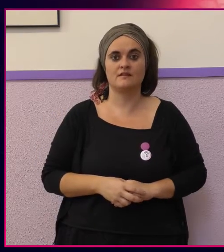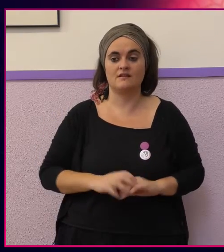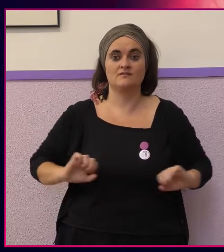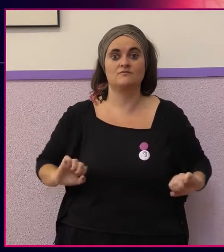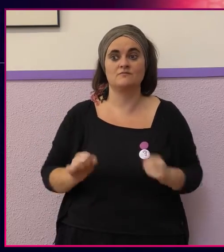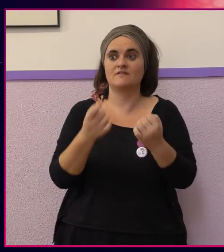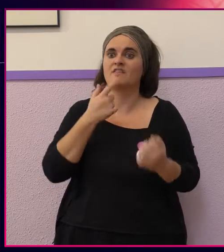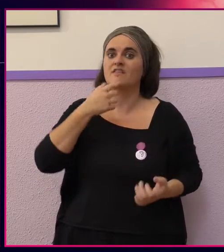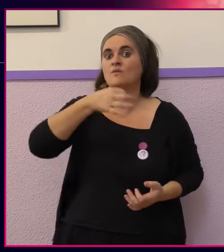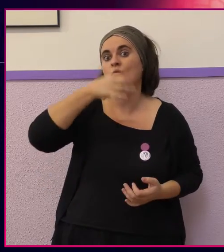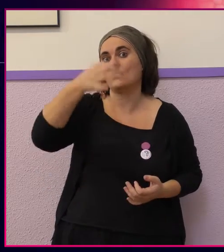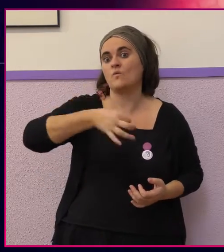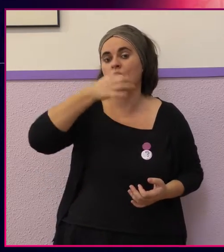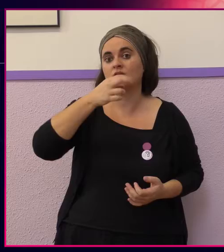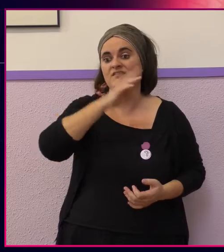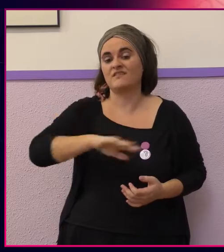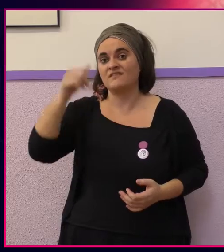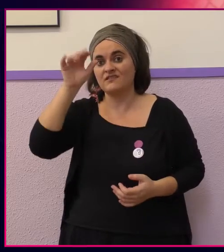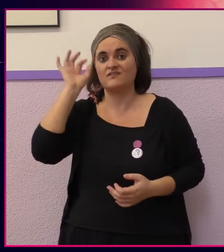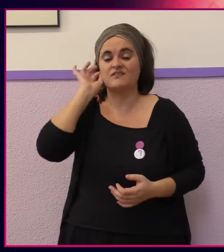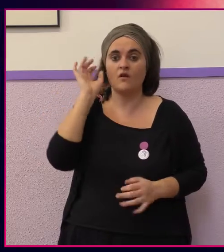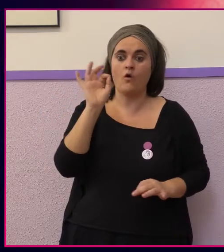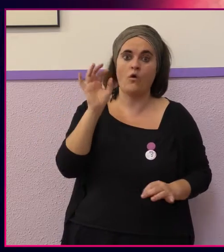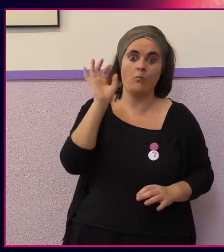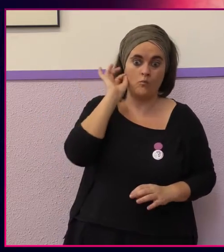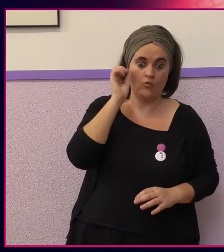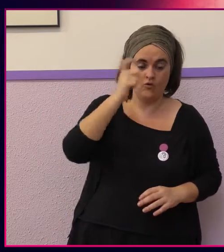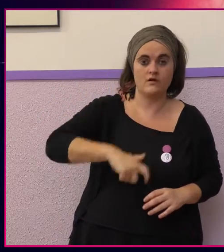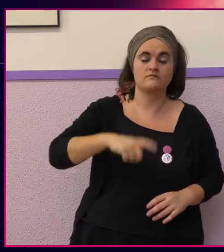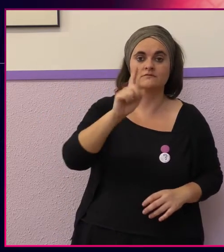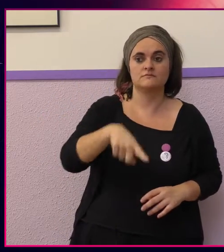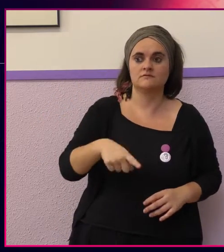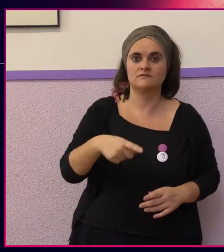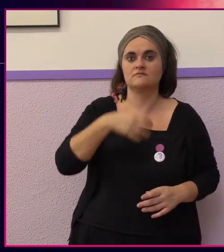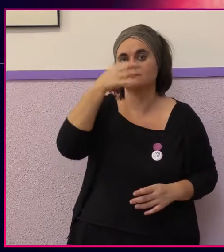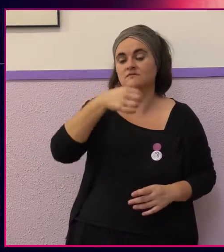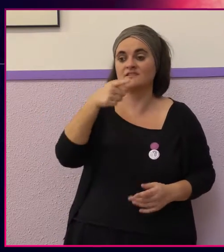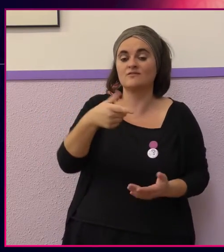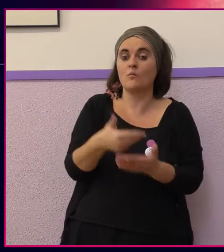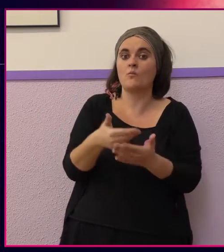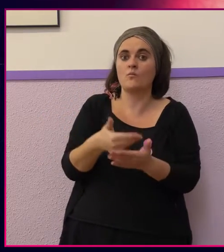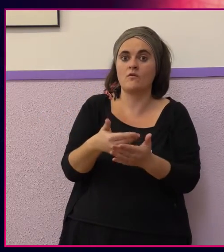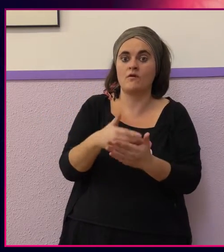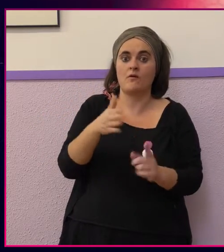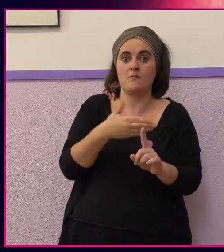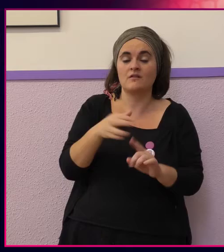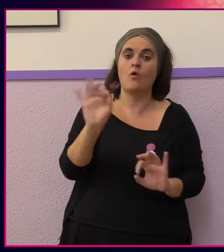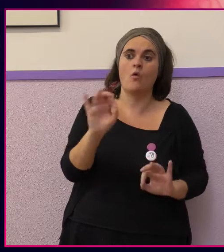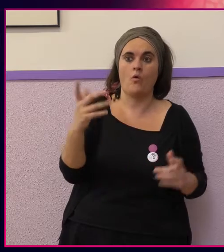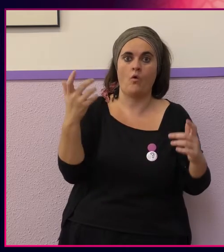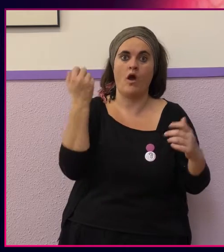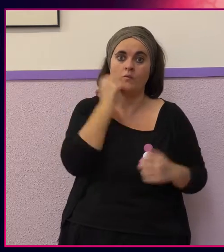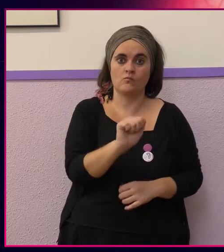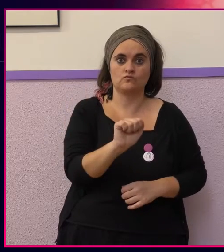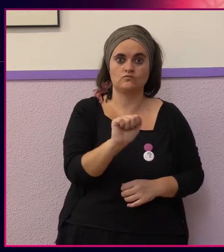abuso y no se puede permitir en ninguna instancia prejuicios machistas que cuestionan y